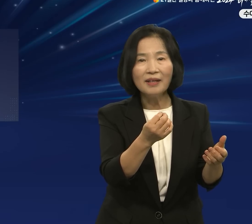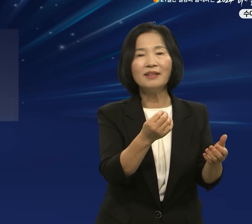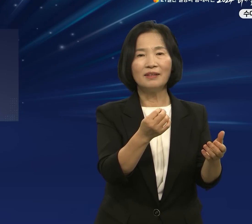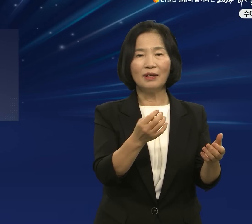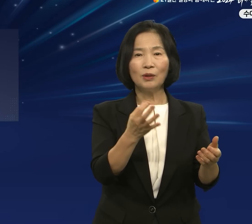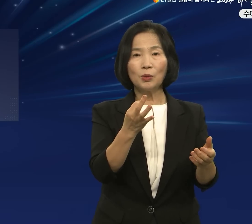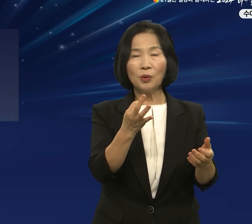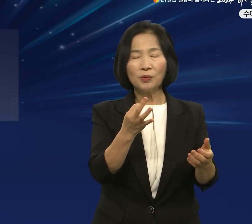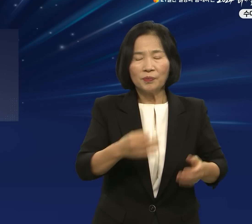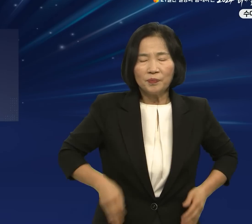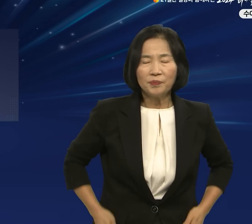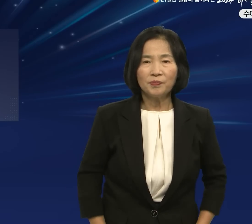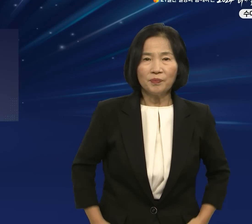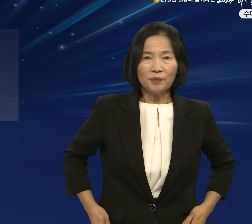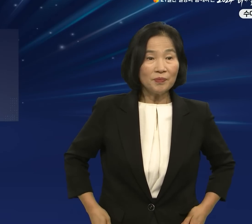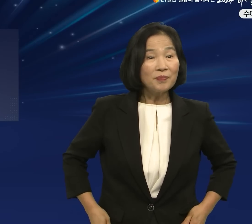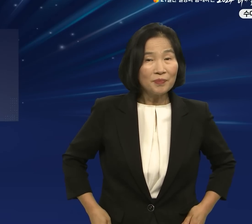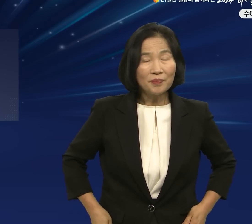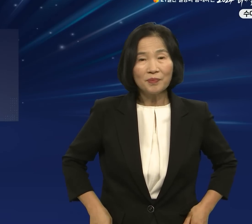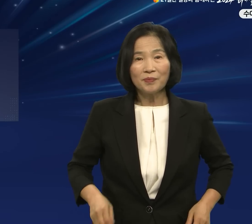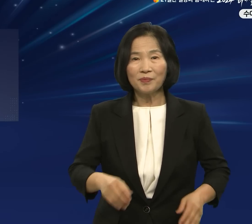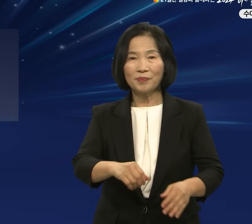돈을 꺼내야 되는데